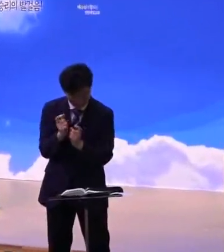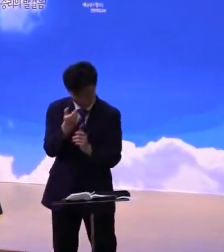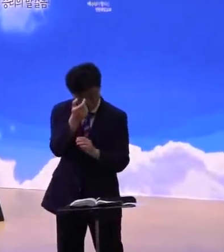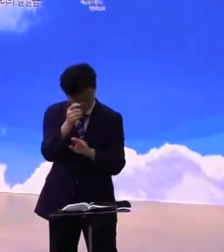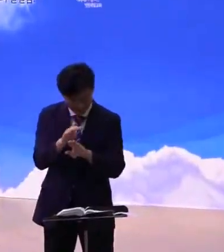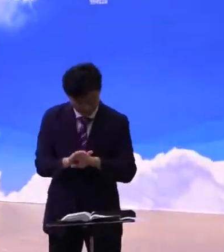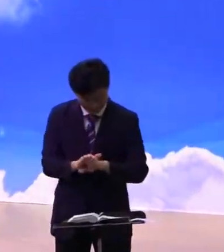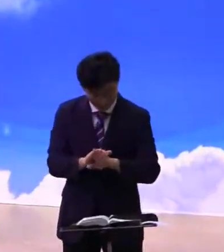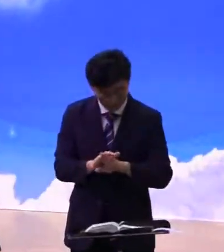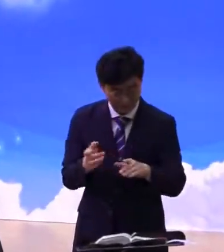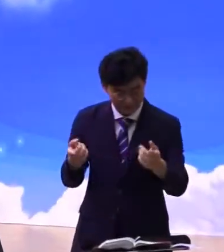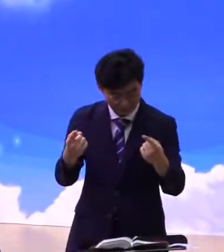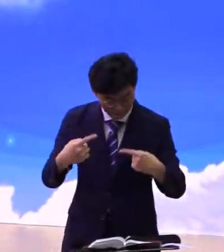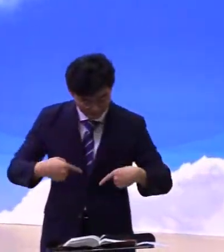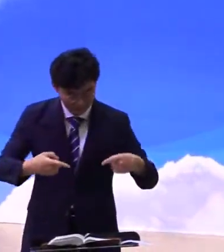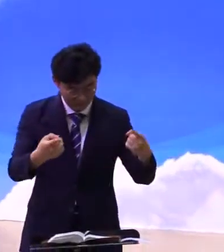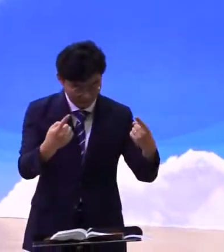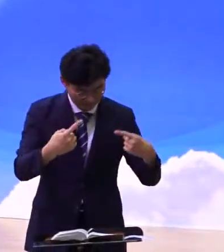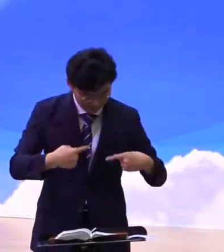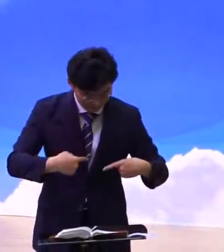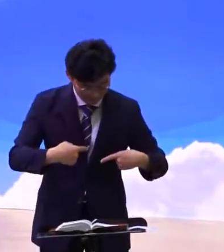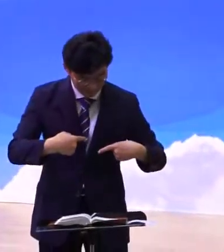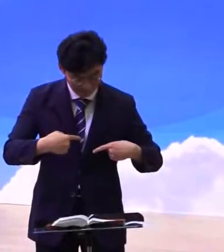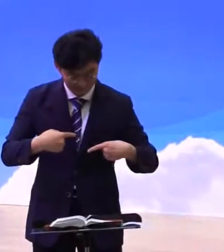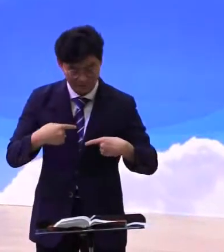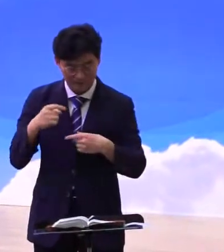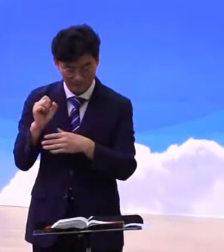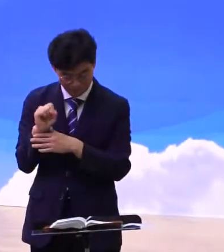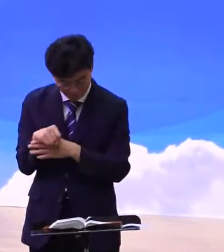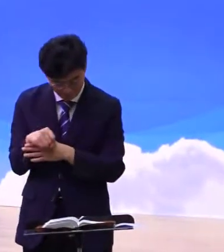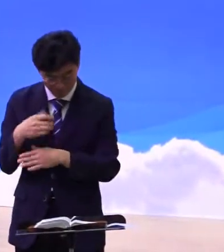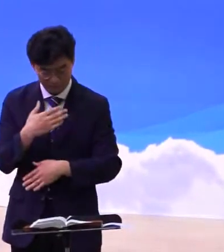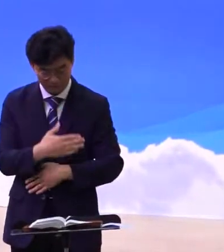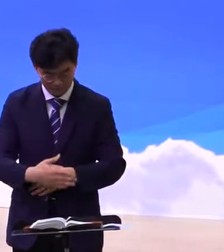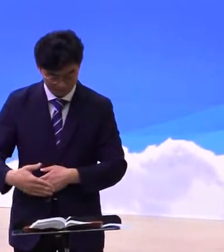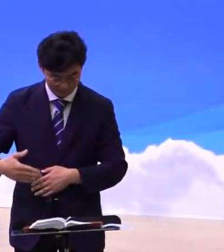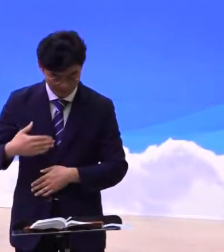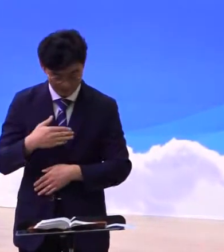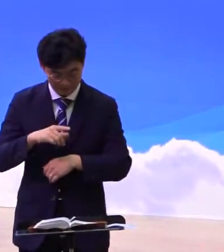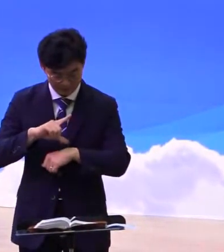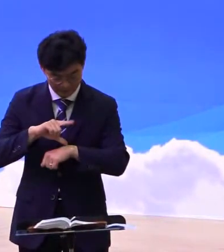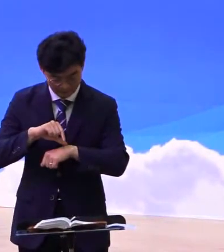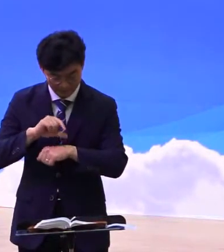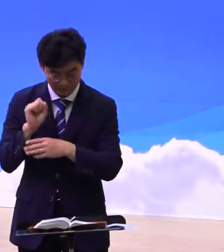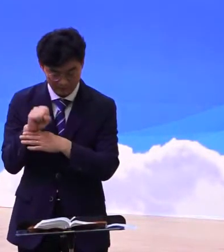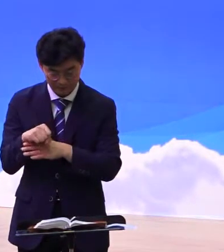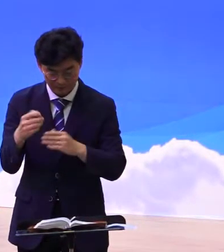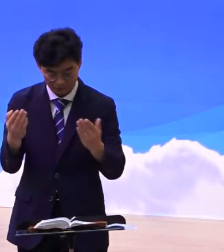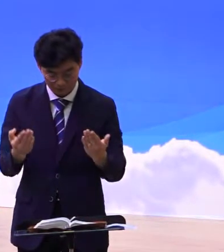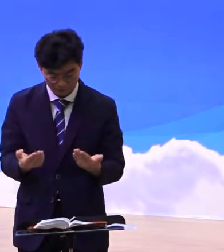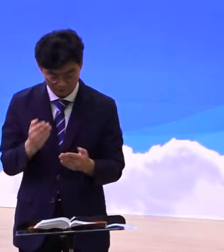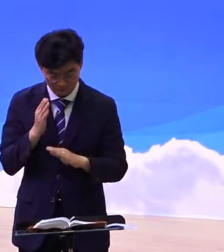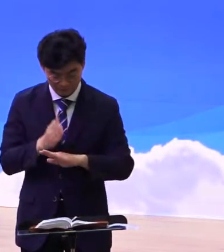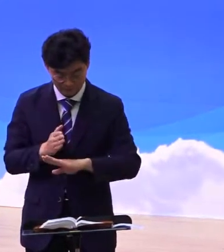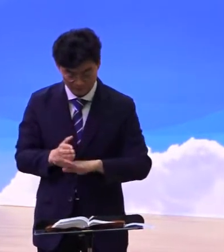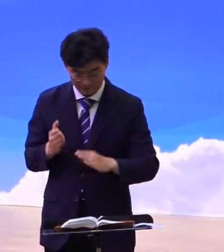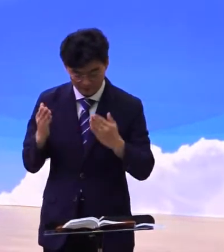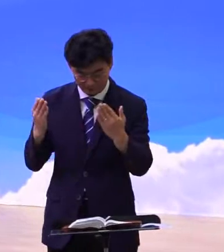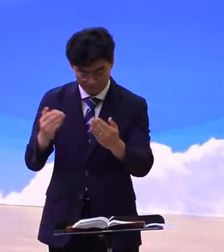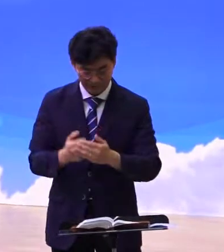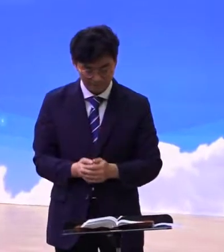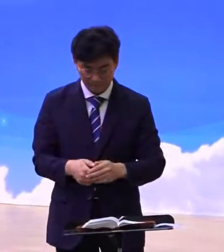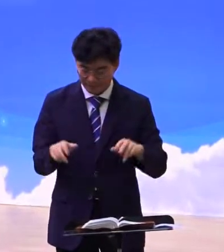있도록 시간과 여건과 건강을 허락하심에 감사드립니다. 이 시간 하나님께서